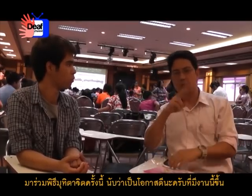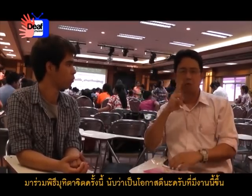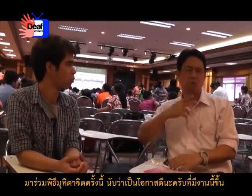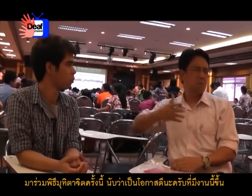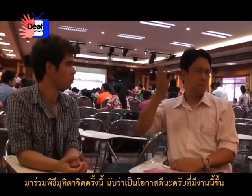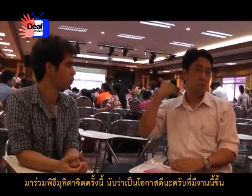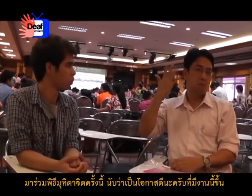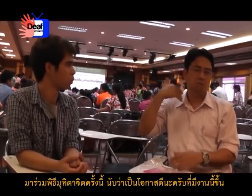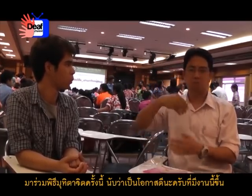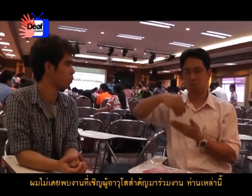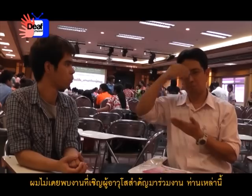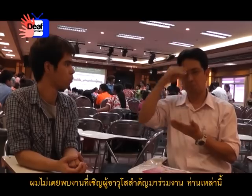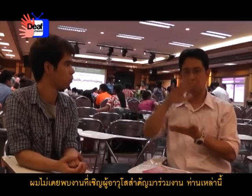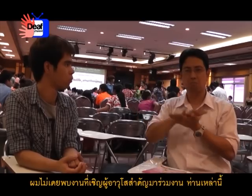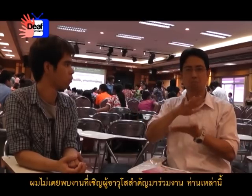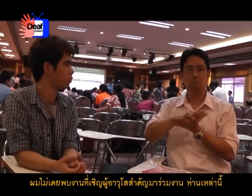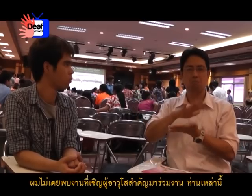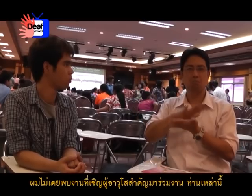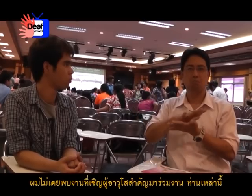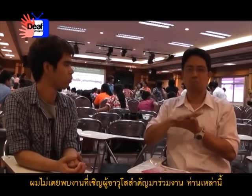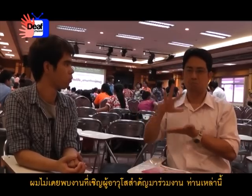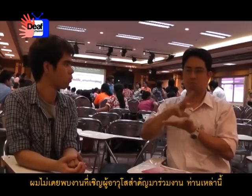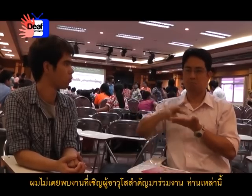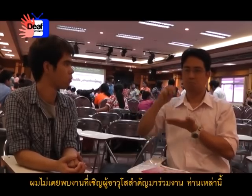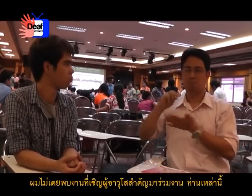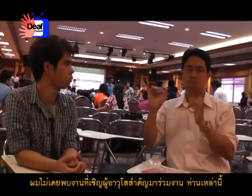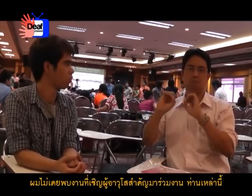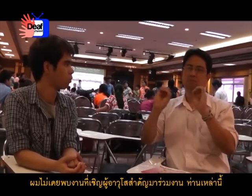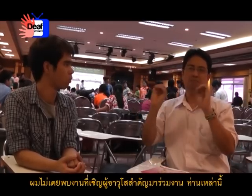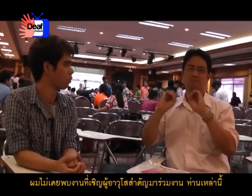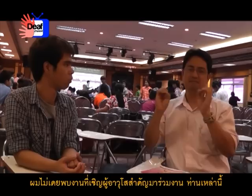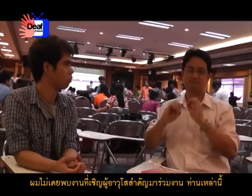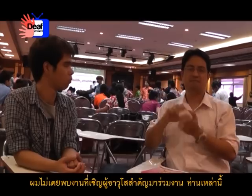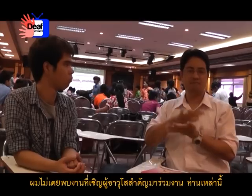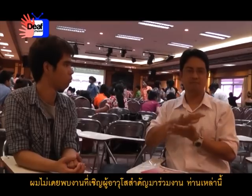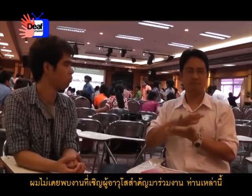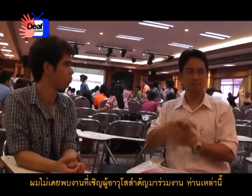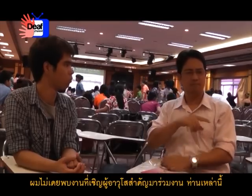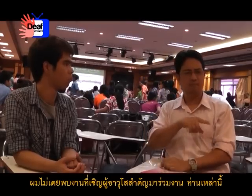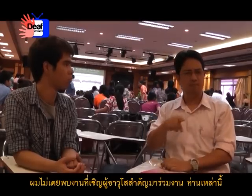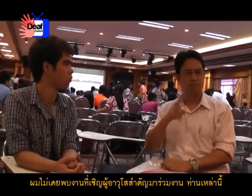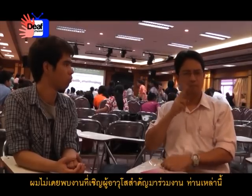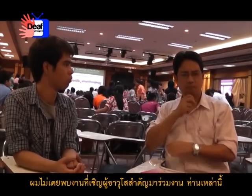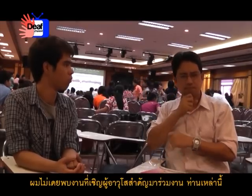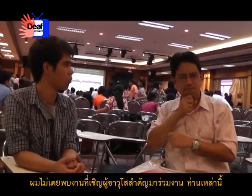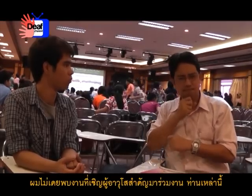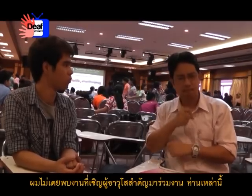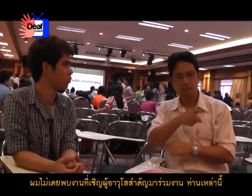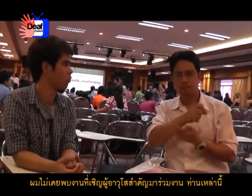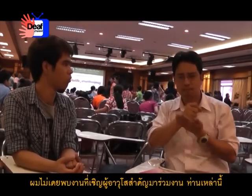จิตผมก็ไม่เคยพบงานที่เชิญผู้อาวุโสสำคัญแบบนี้มาร่วมงานทั้งที่ท่านเหล่านี้นะครับล้วนแต่เป็นบุคคลสำคัญที่ทร